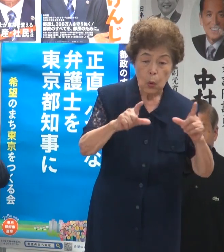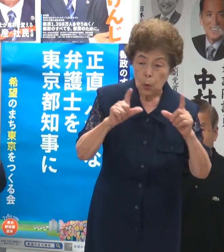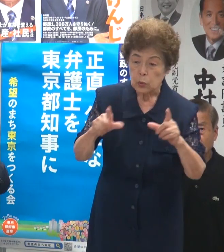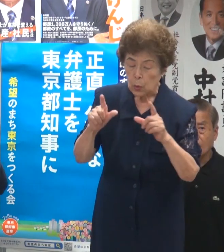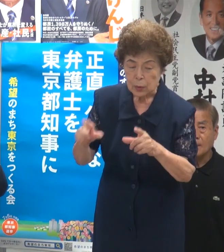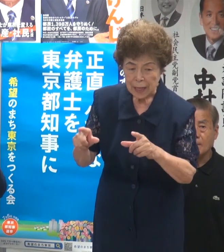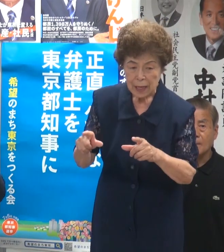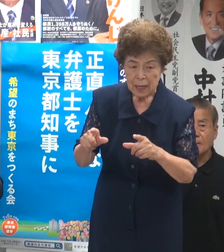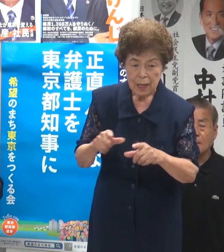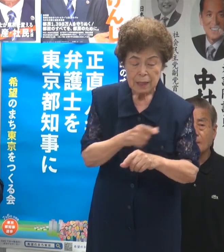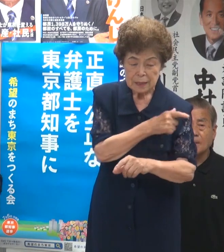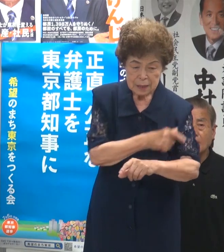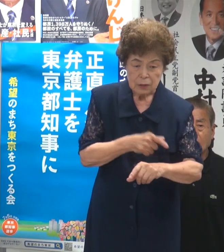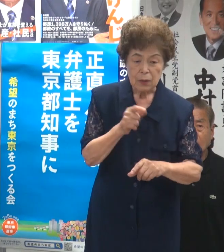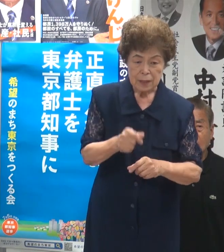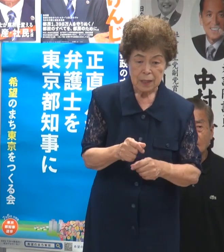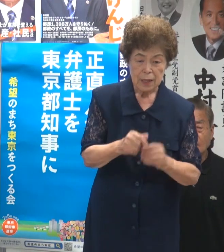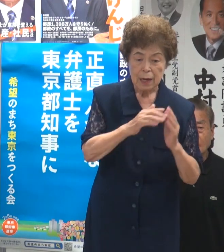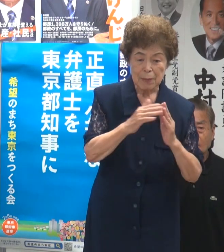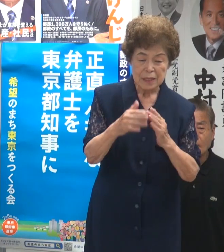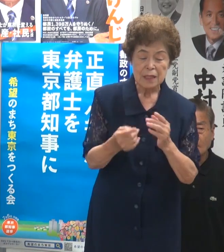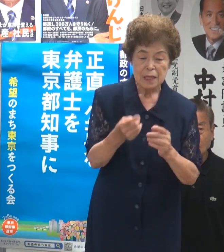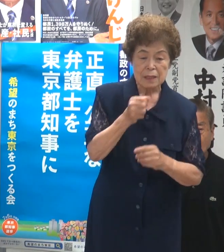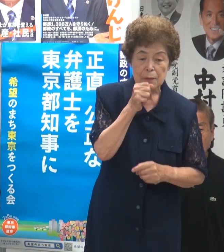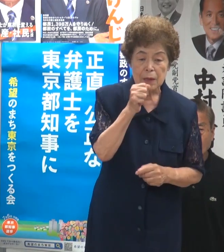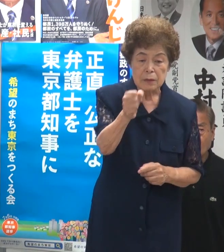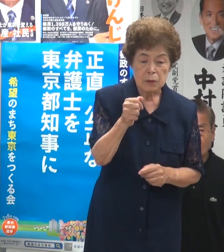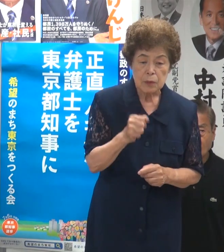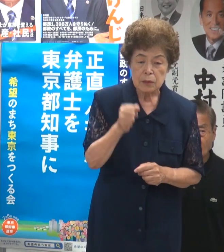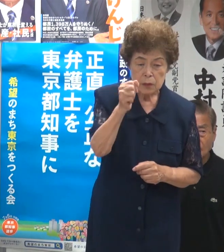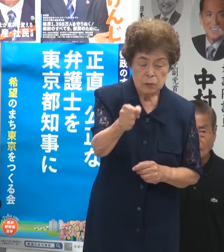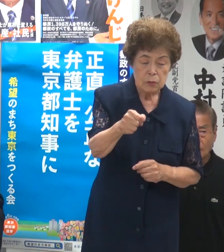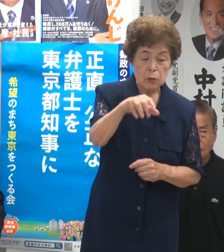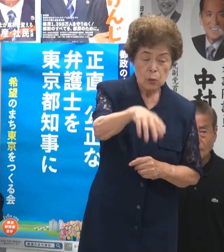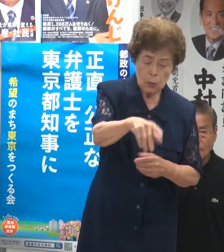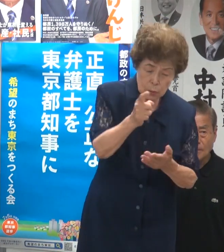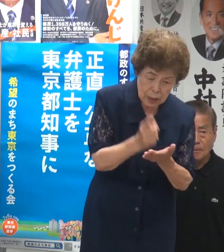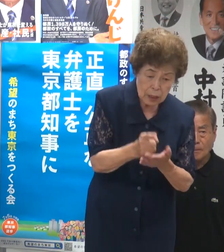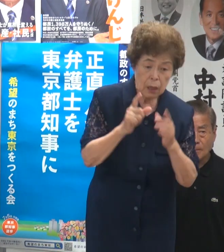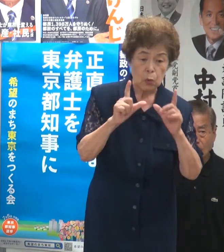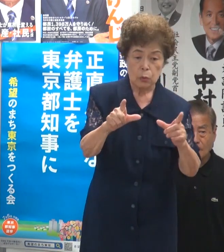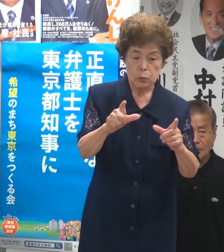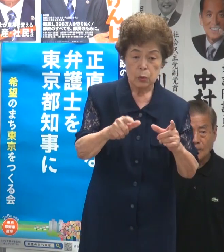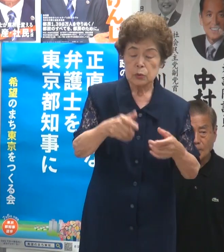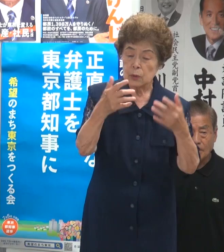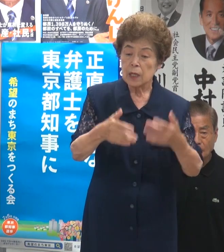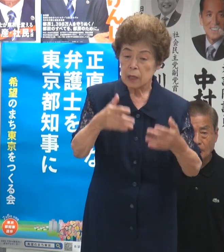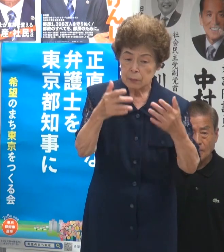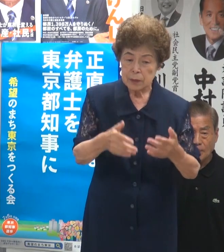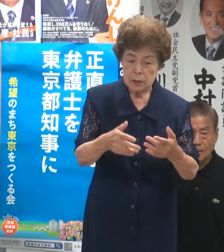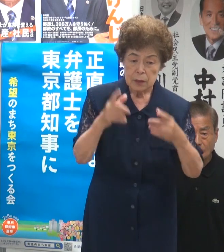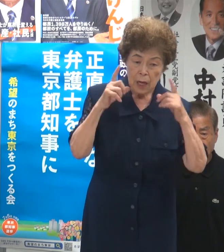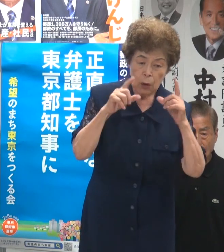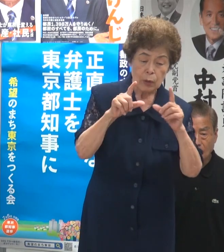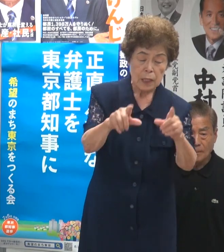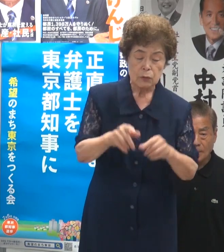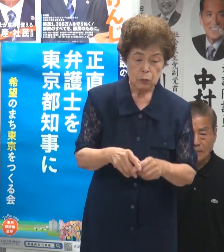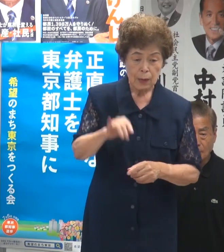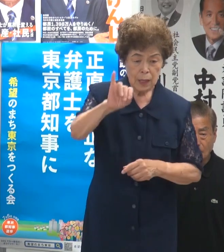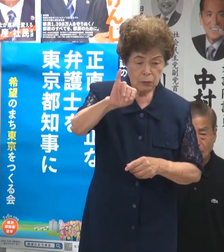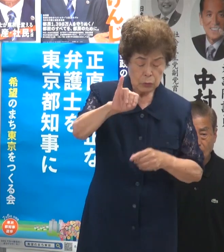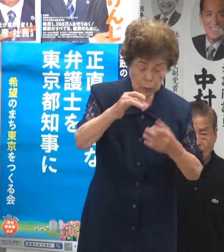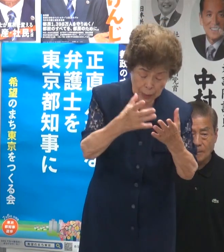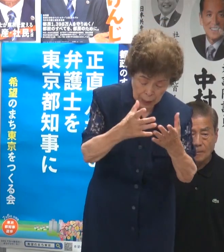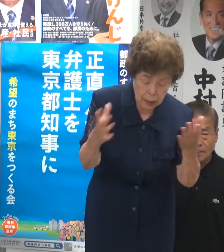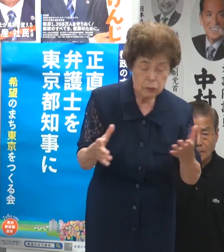ういろんなとこ街頭でマイク持って訴えてる場面だけしか出ないですから、テレビの露出度はもう彼女が圧倒